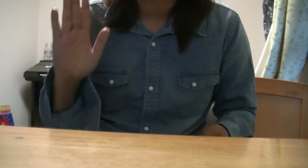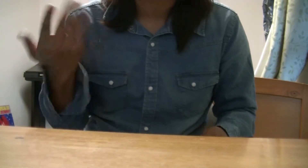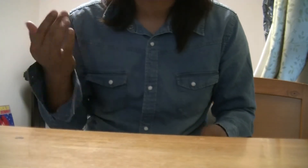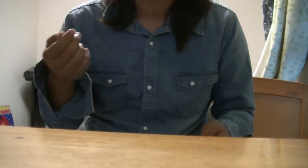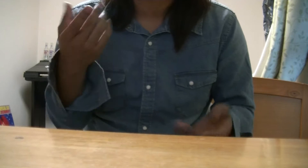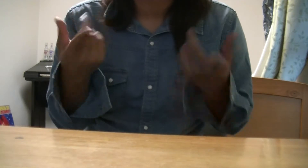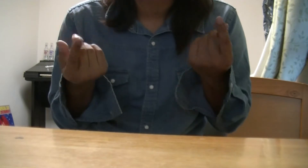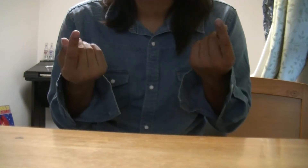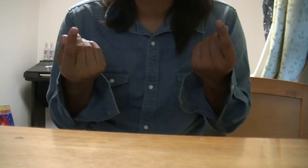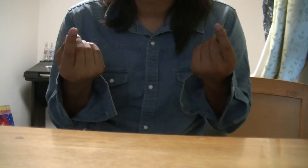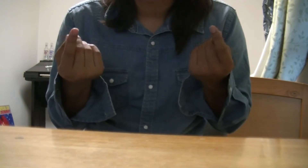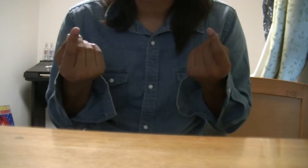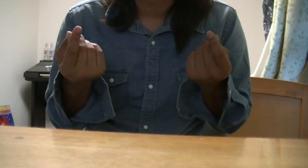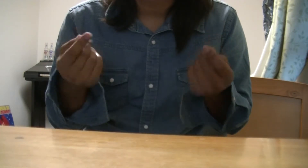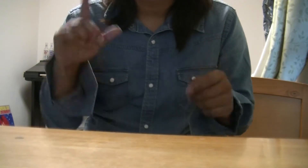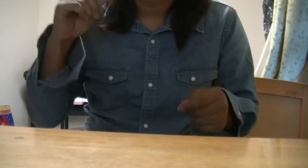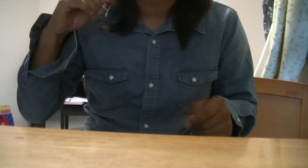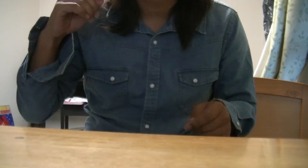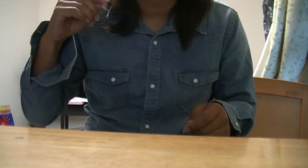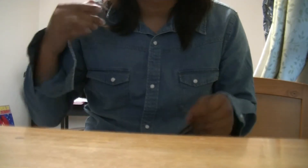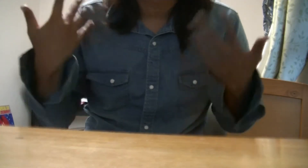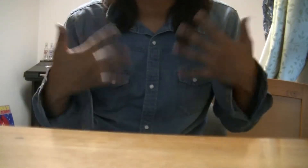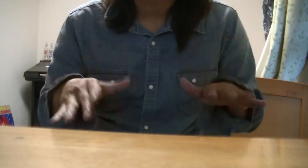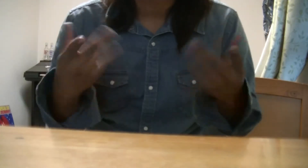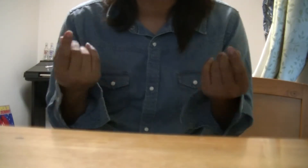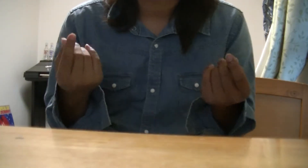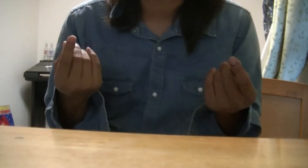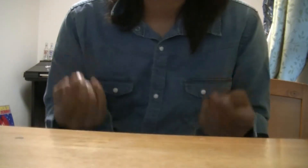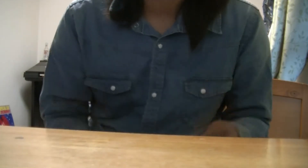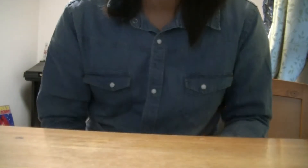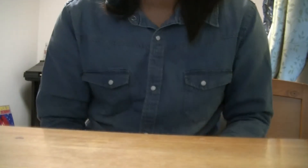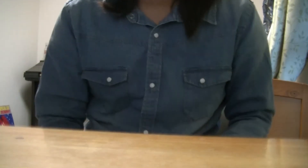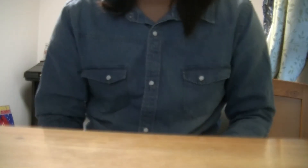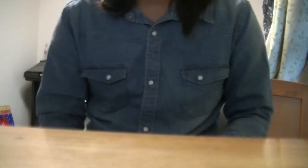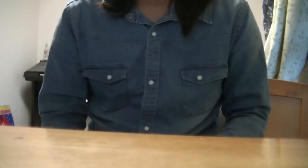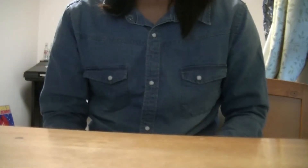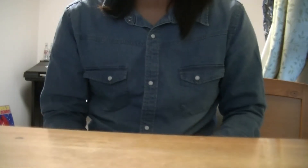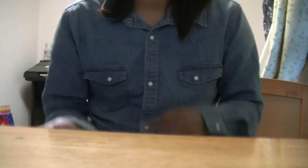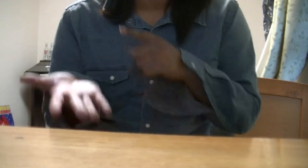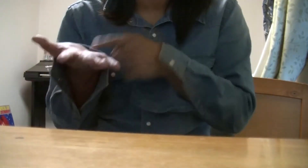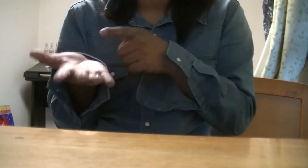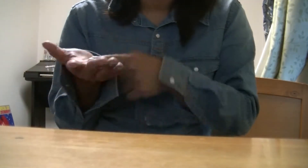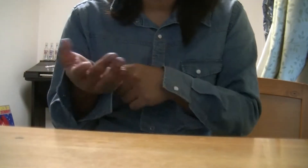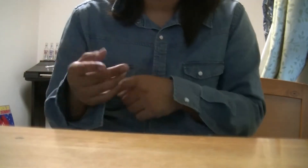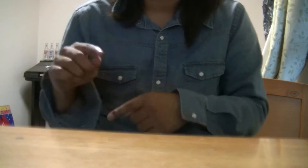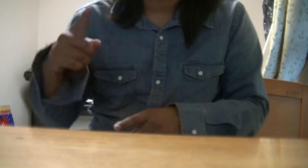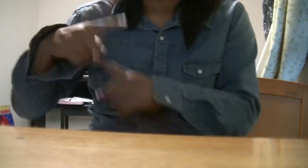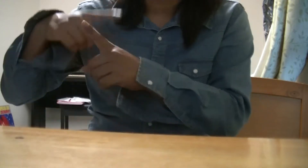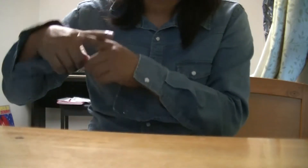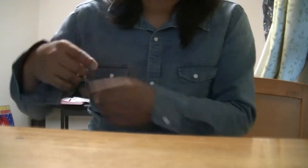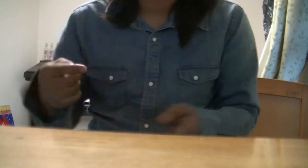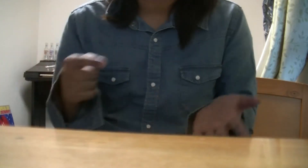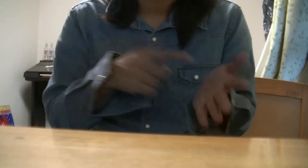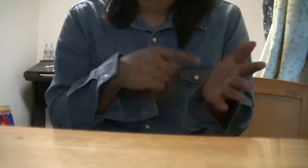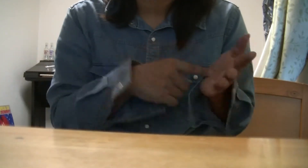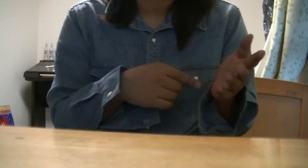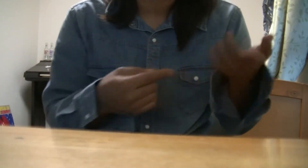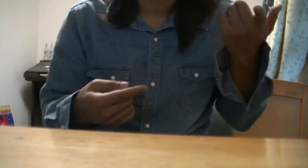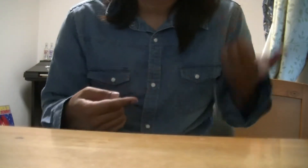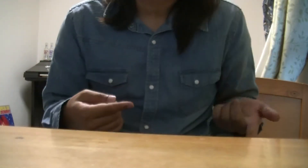チっての日本野鳥の会みたいなカウンターを持って生まれてきていて、まあ便宜上右手にはプラスカウンター、便宜上左手にはマイナスカウンターを持って